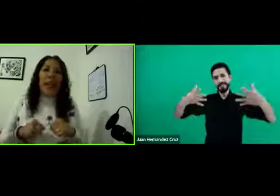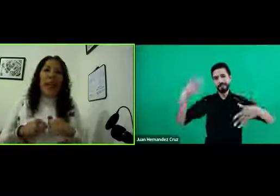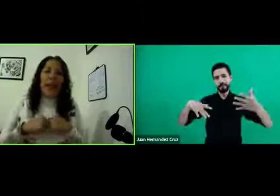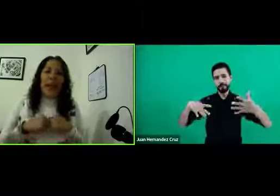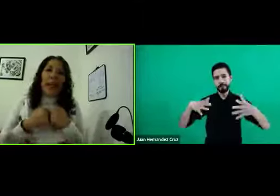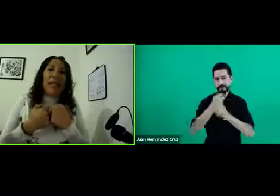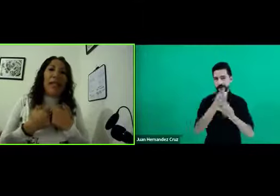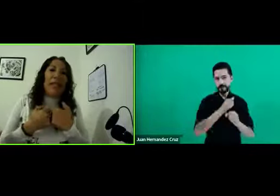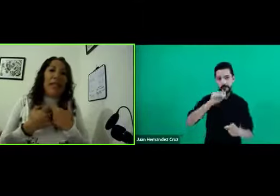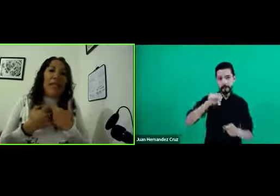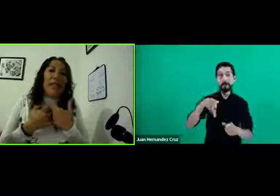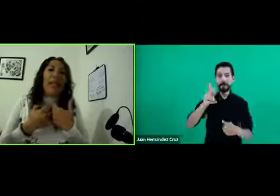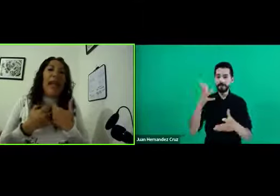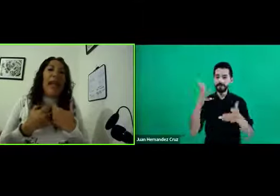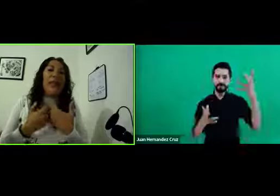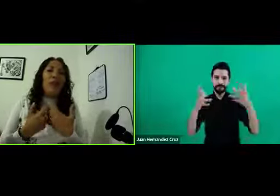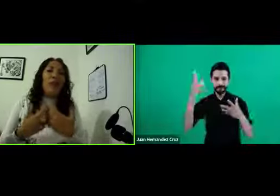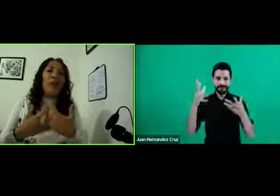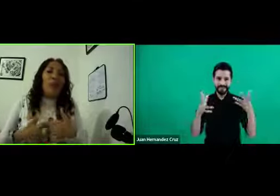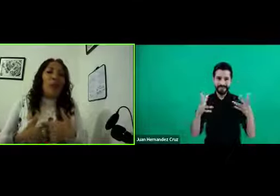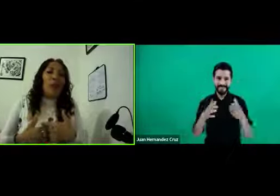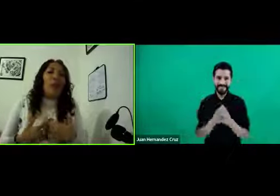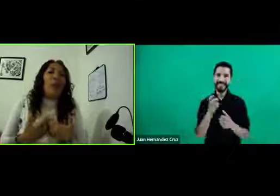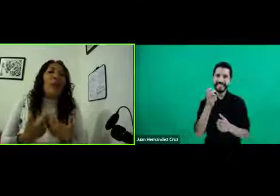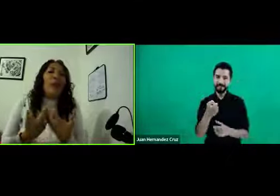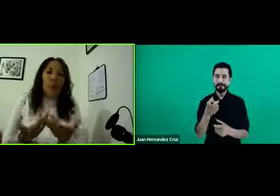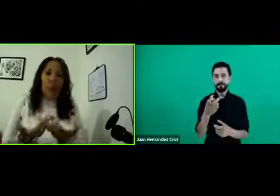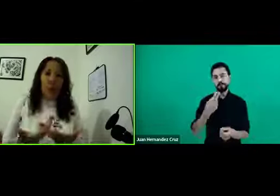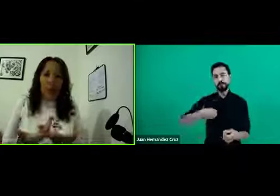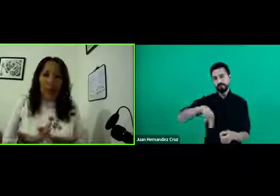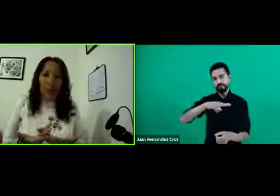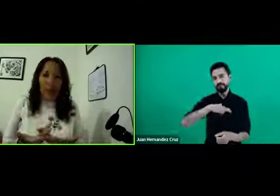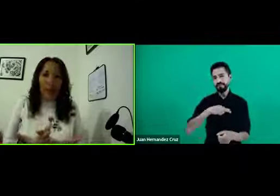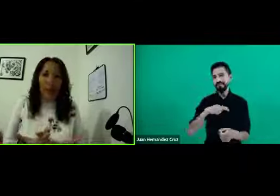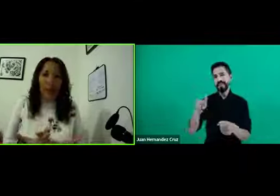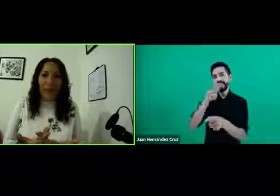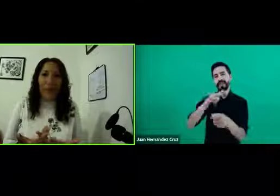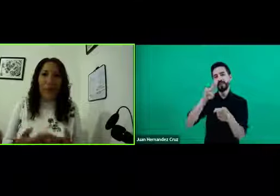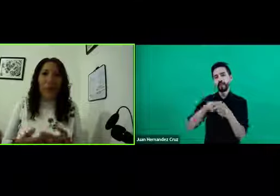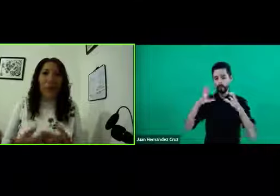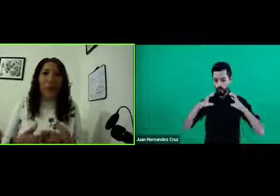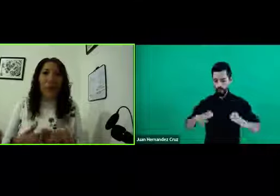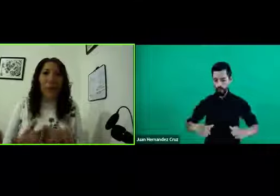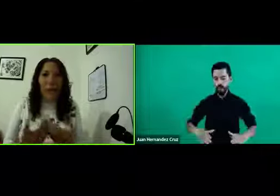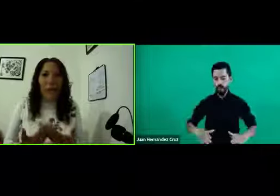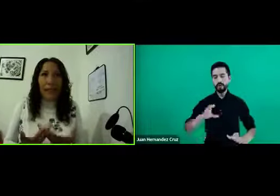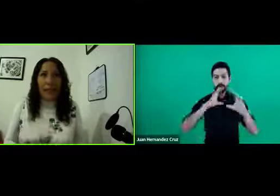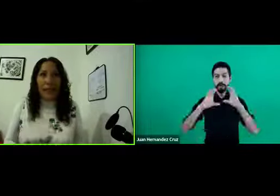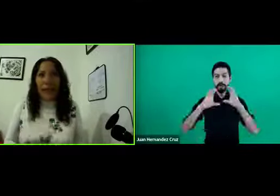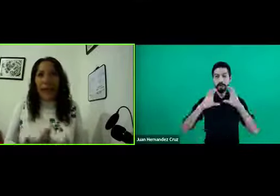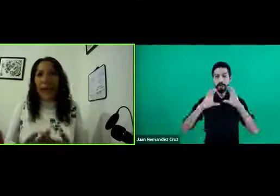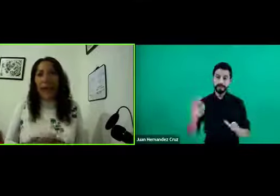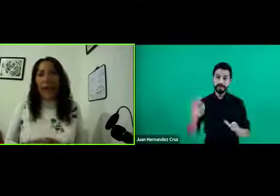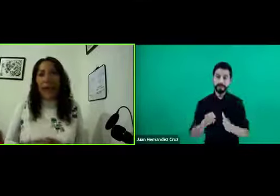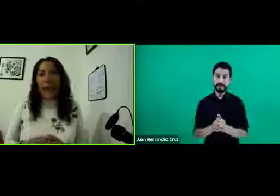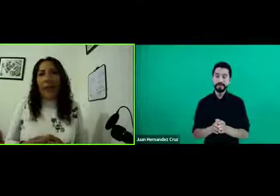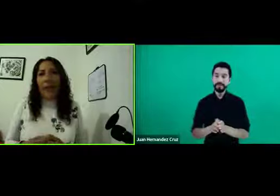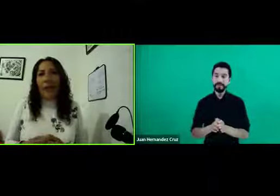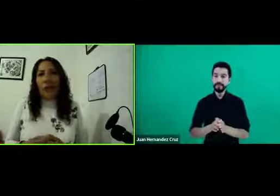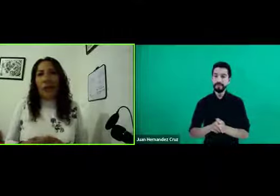creo que también es algo natural que nos comuniquemos con el cuerpo. Cuando tienes